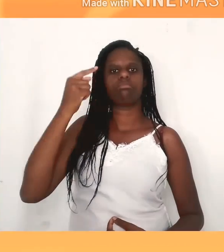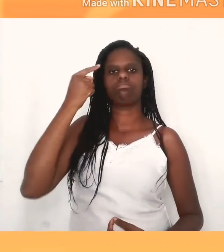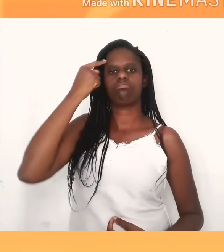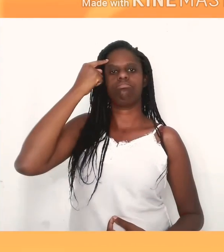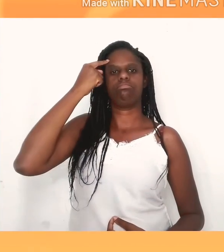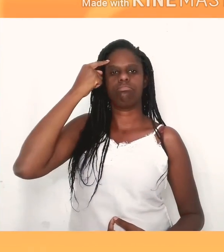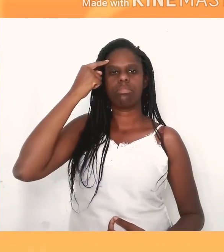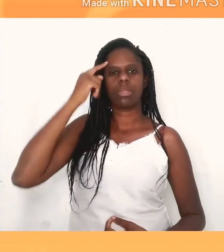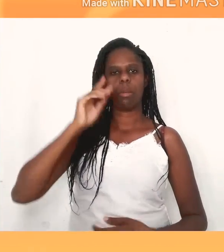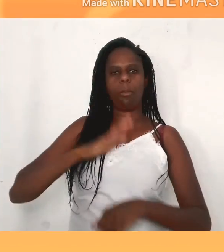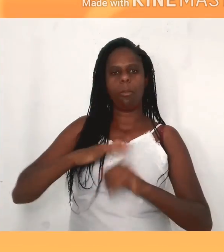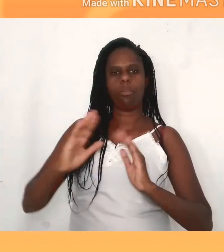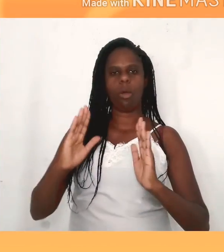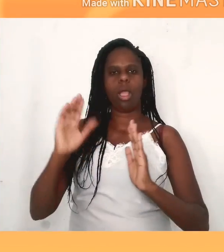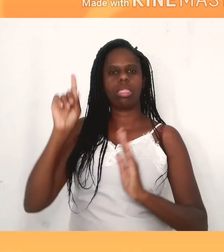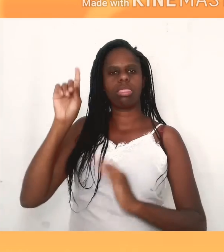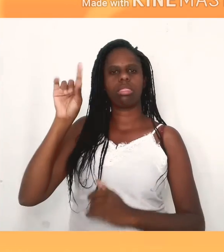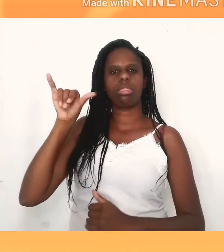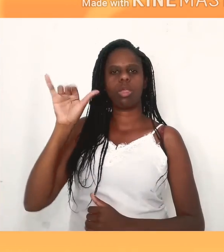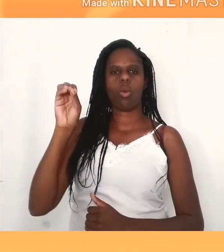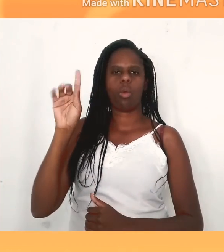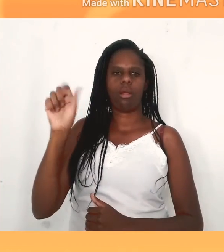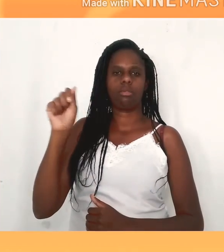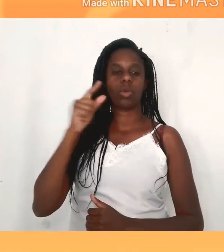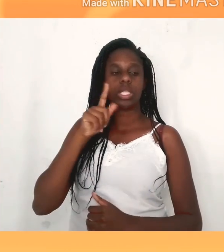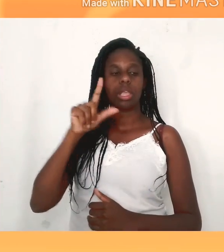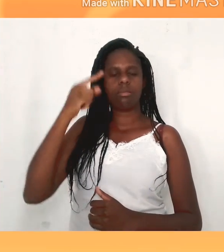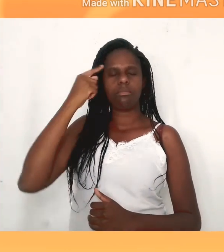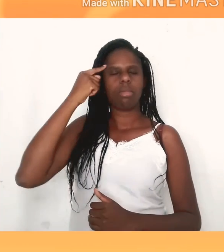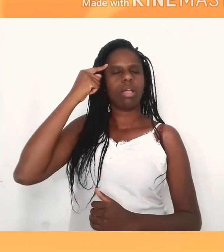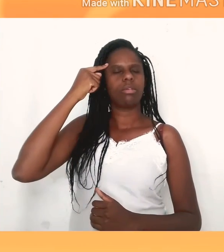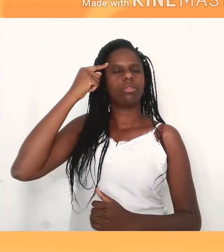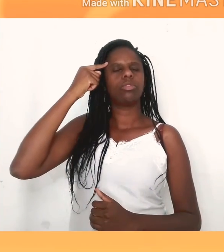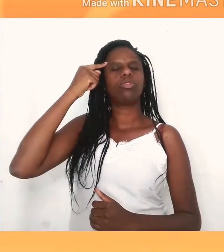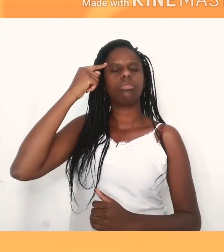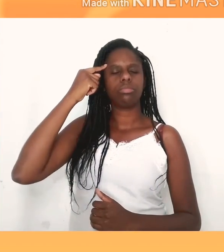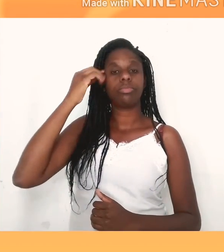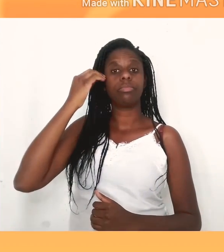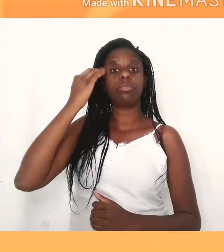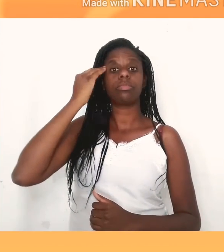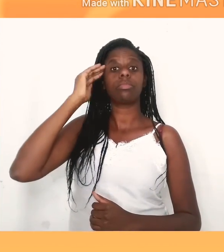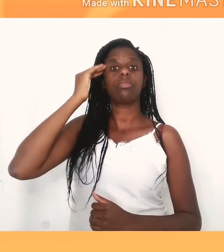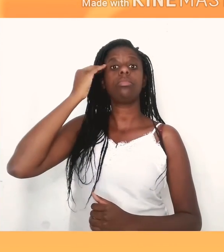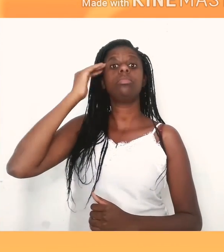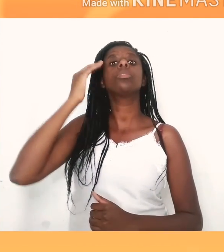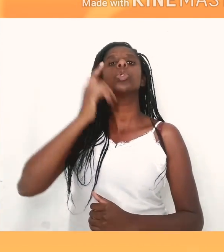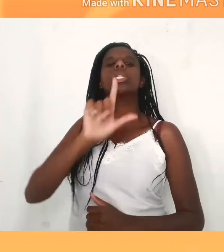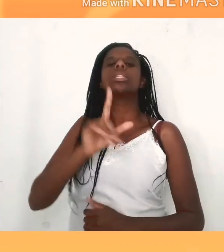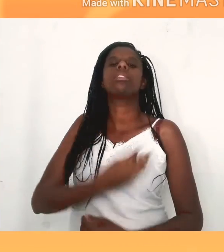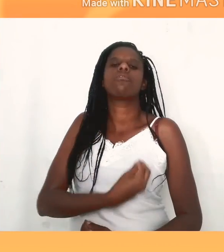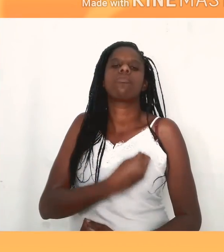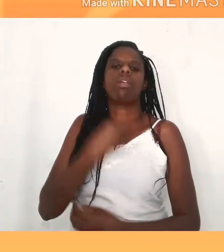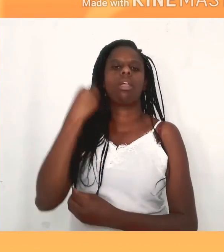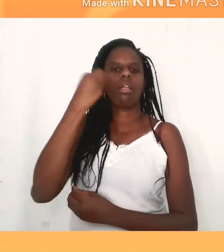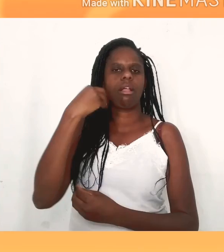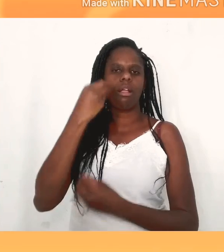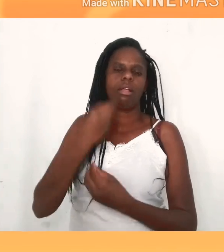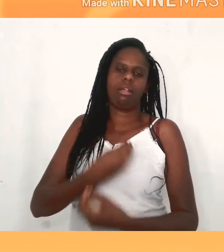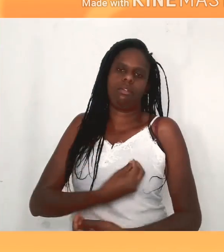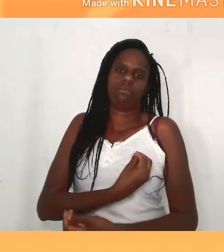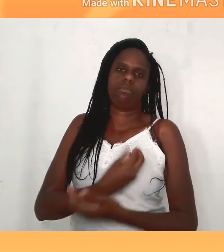estável, imutável. E aí sim ter a mente clara para viver as experiências da